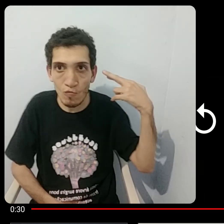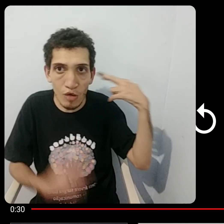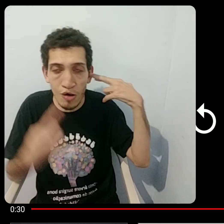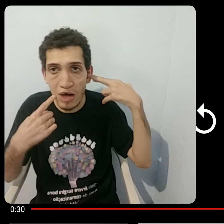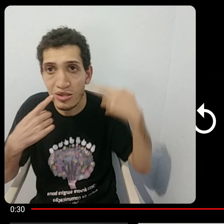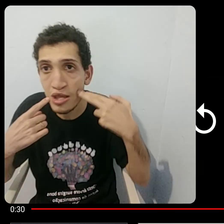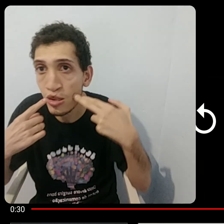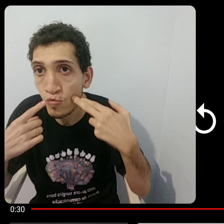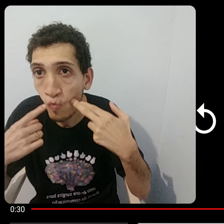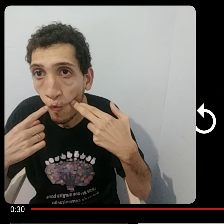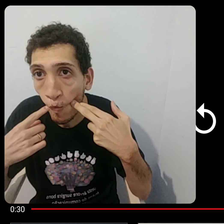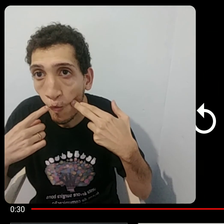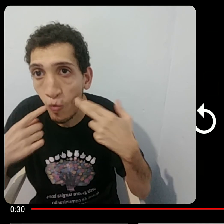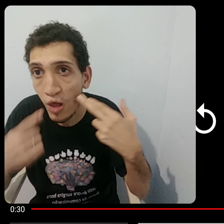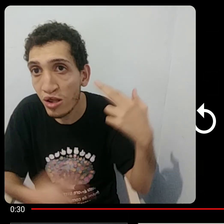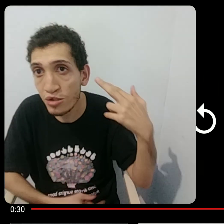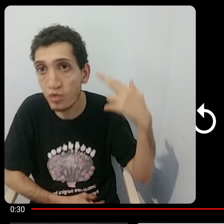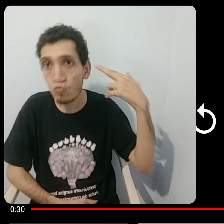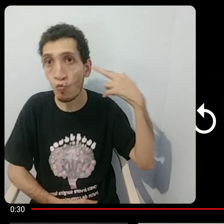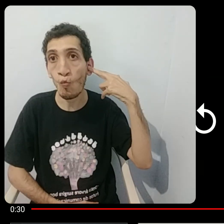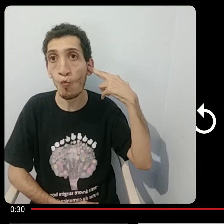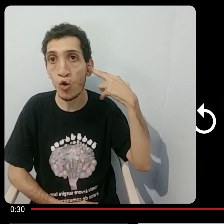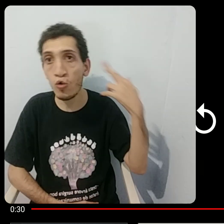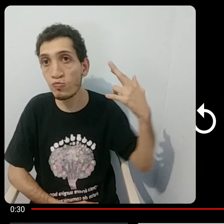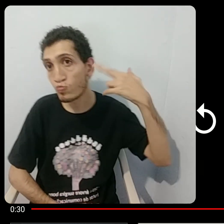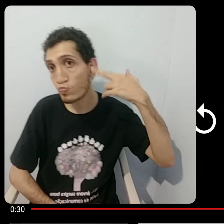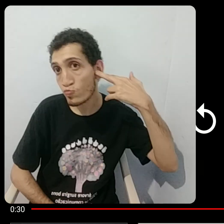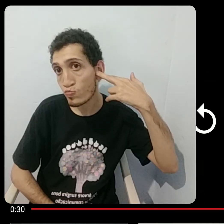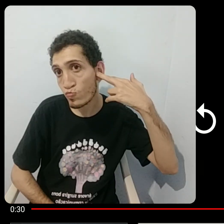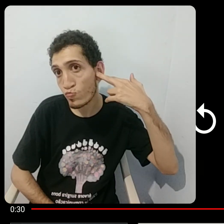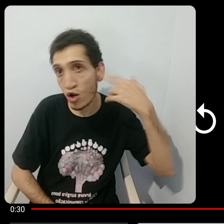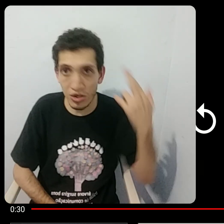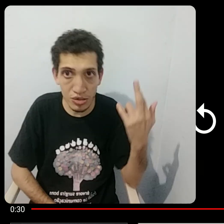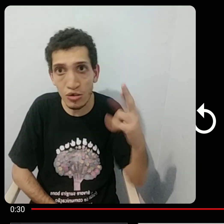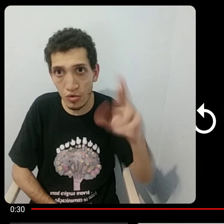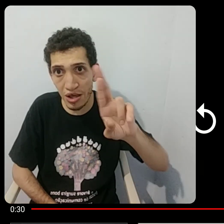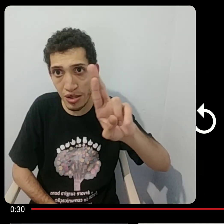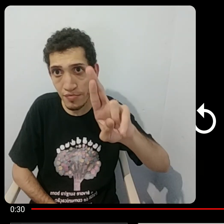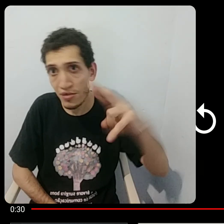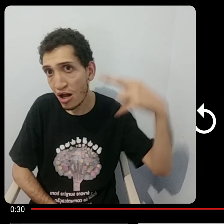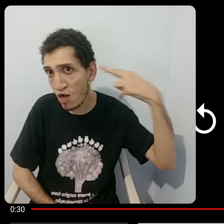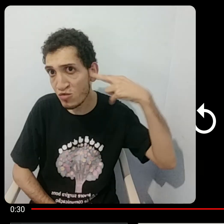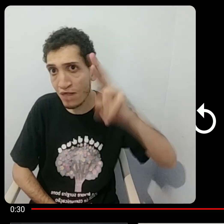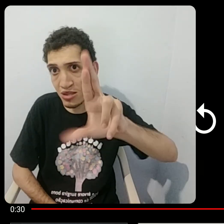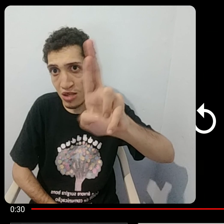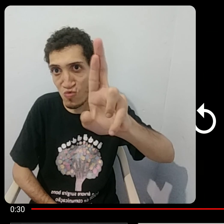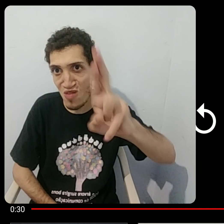Eu vou fazer ele. Não, assim. Ou assim, ok? Alguns passam de